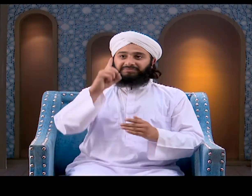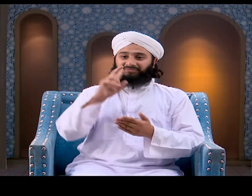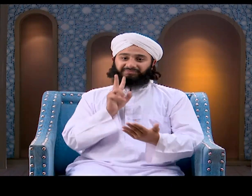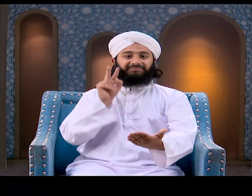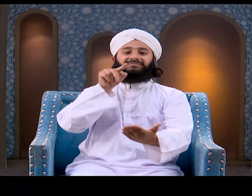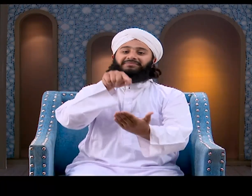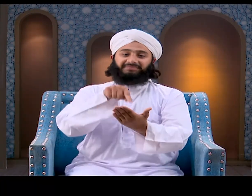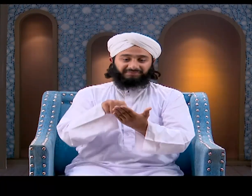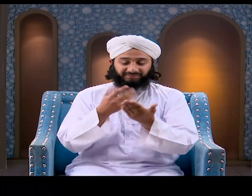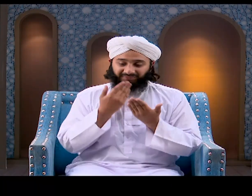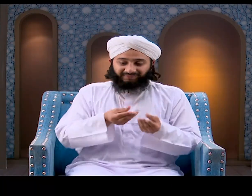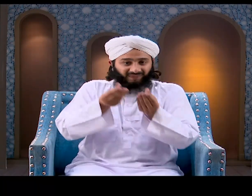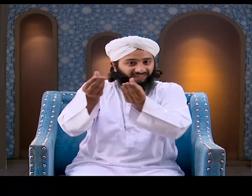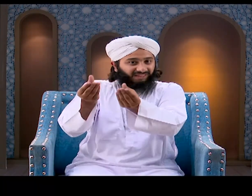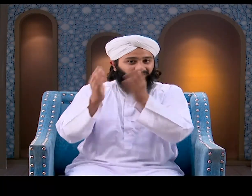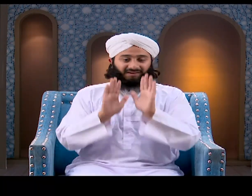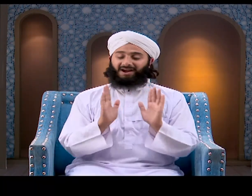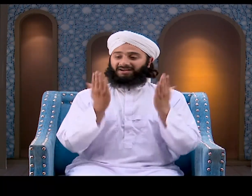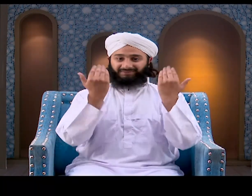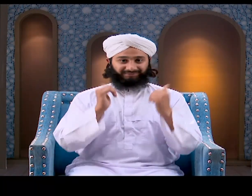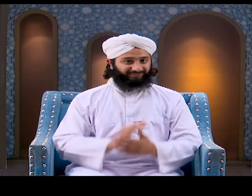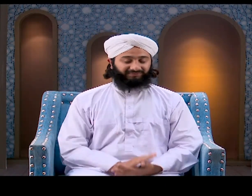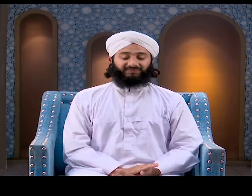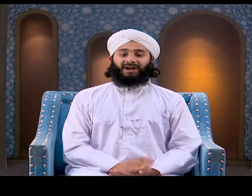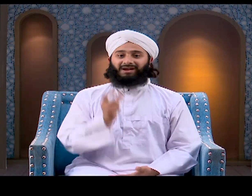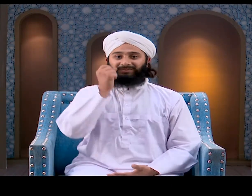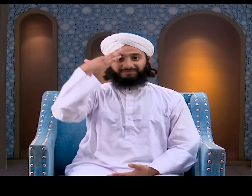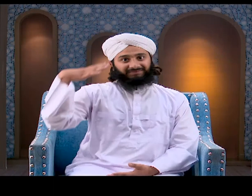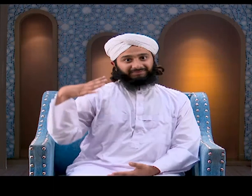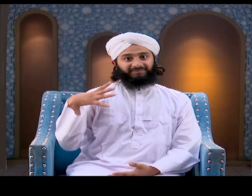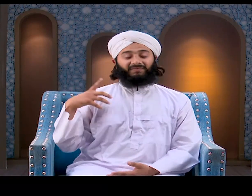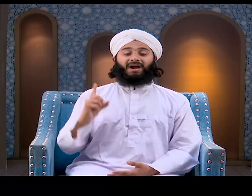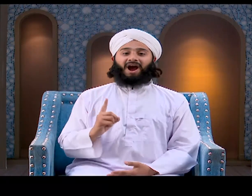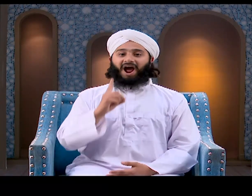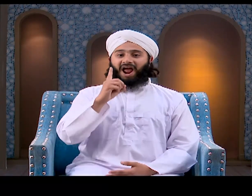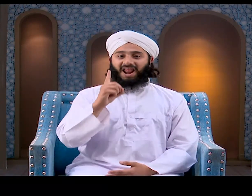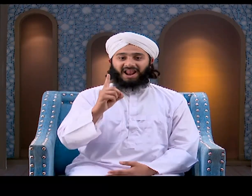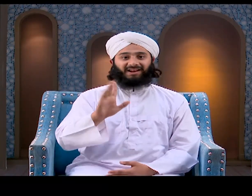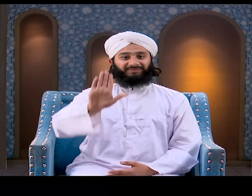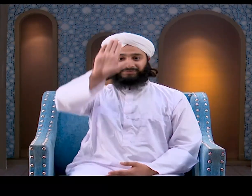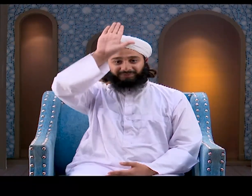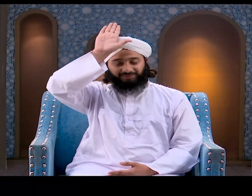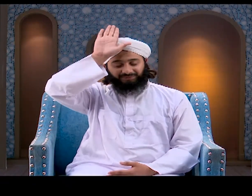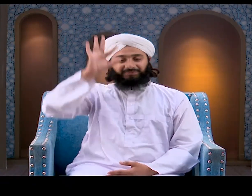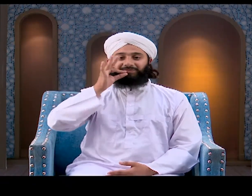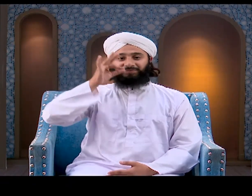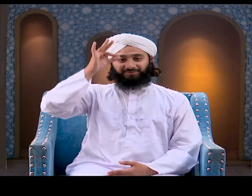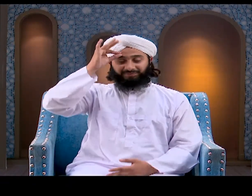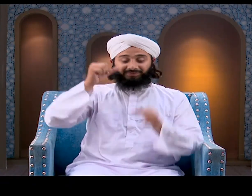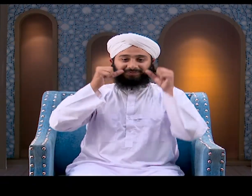حاضر کر دی جاتی۔ اے عاشقان رسول، اللہ پاک کے پیارے نبی رسول ہاشمی صلی اللہ علیہ وآلہ وسلم نے